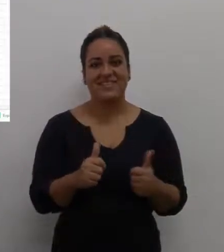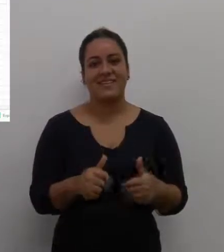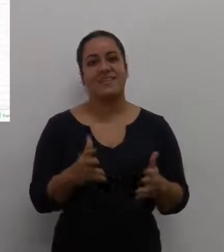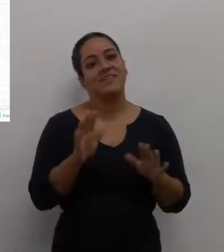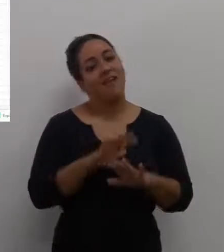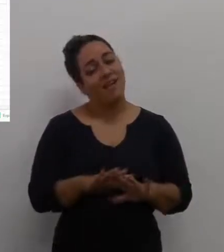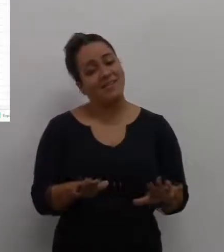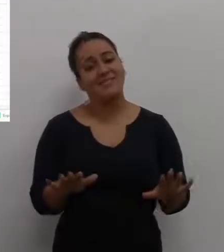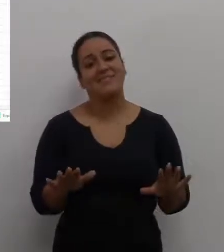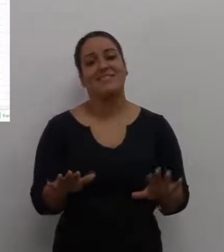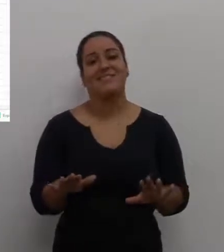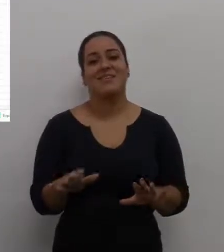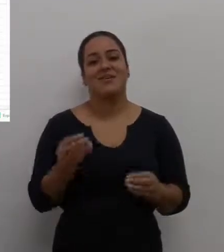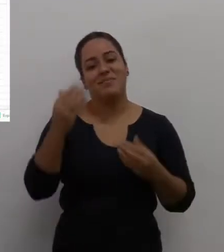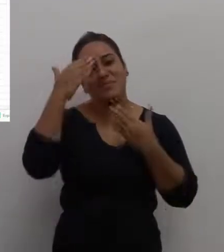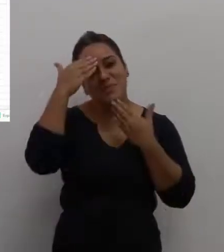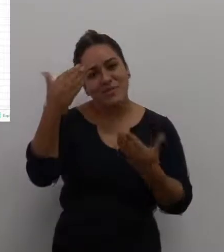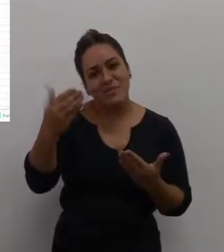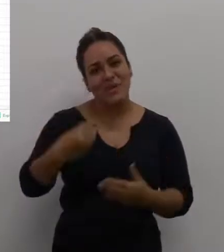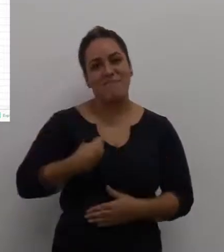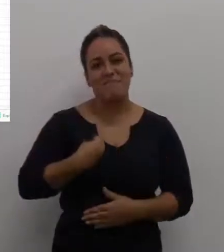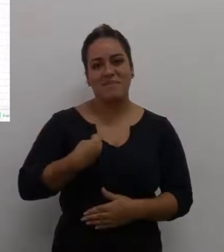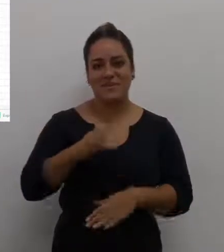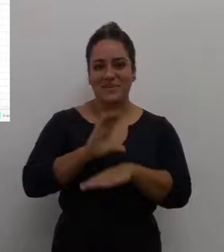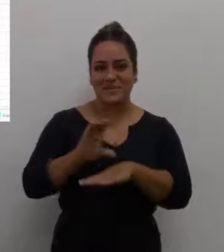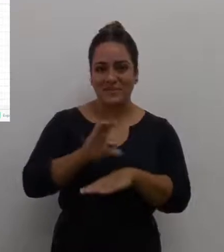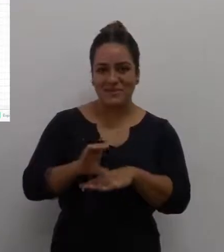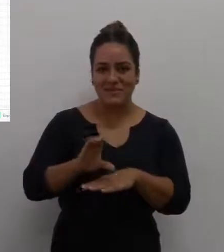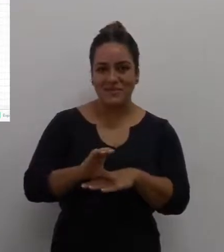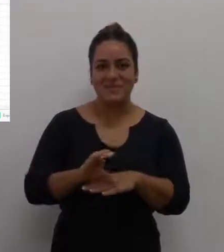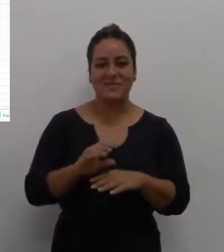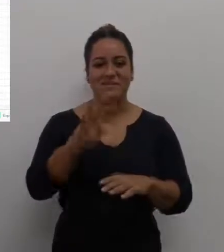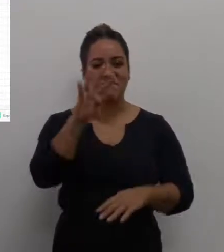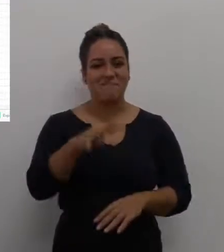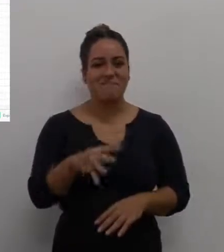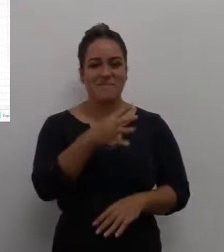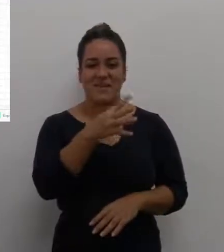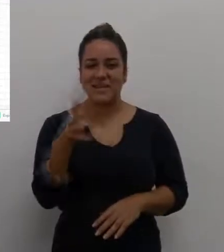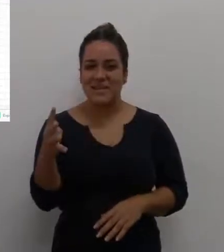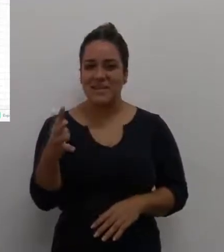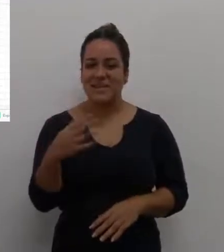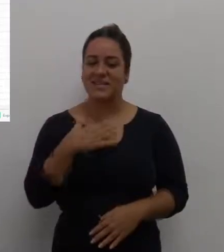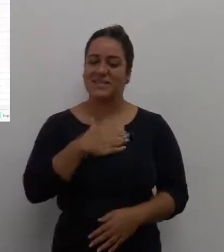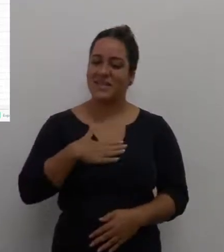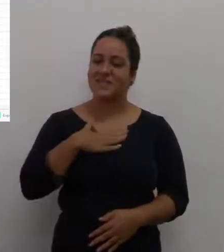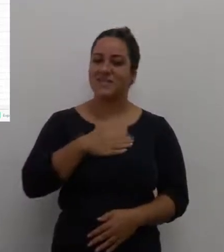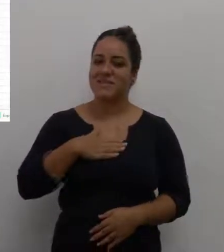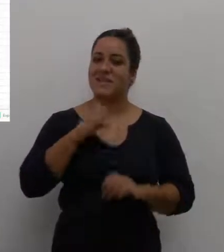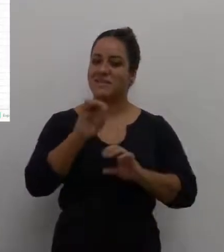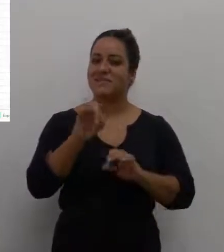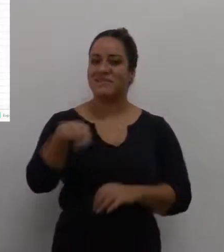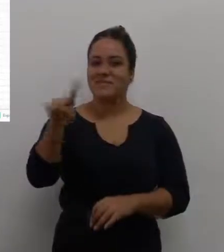Ok, pessoal? Fica assim então. Muito obrigado pela participação de todos no curso de planilhas. Muita